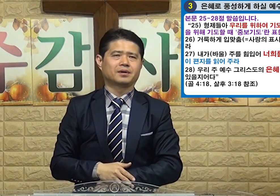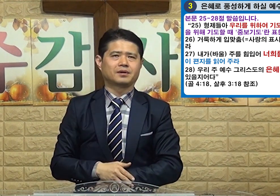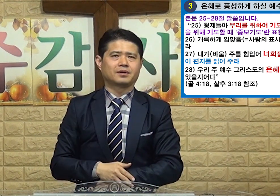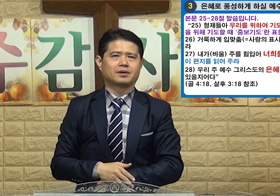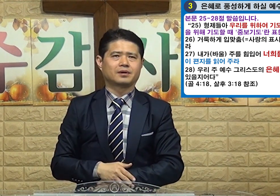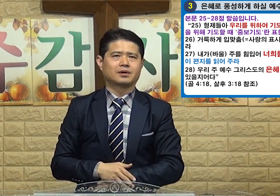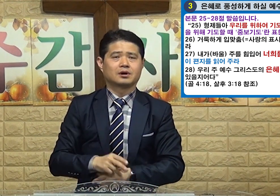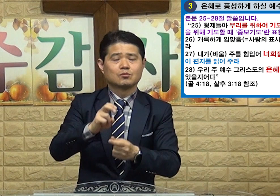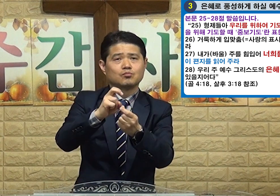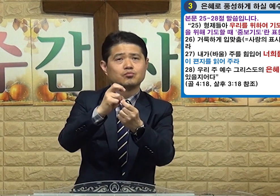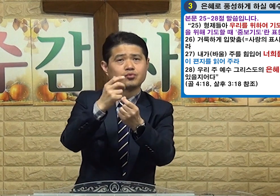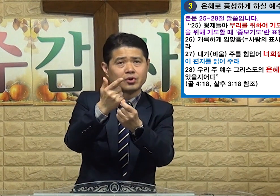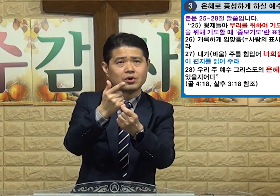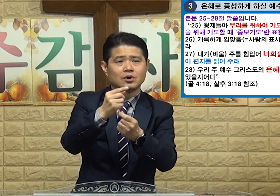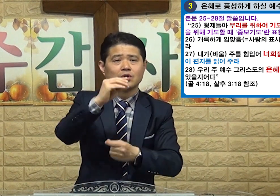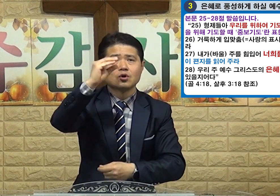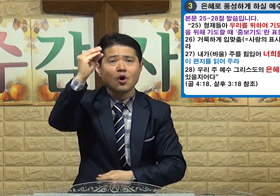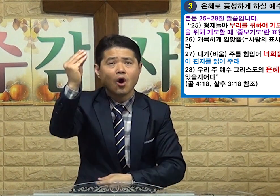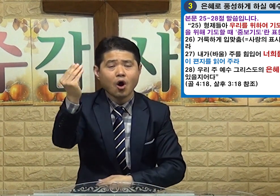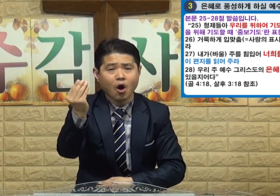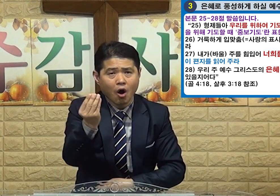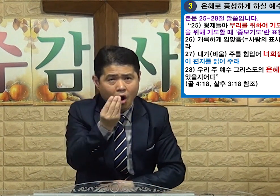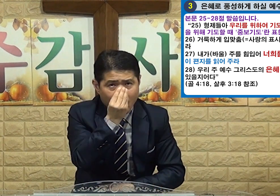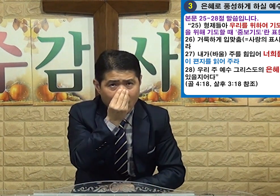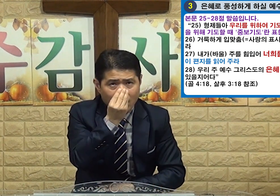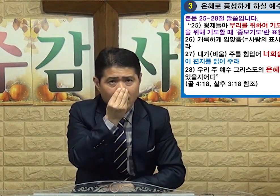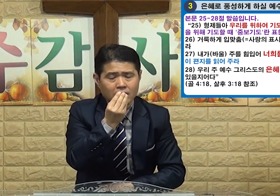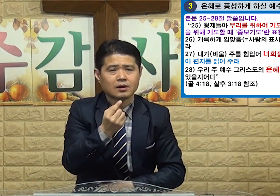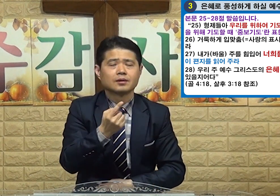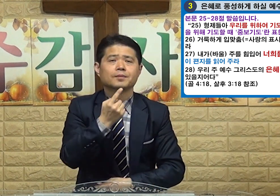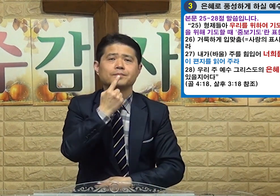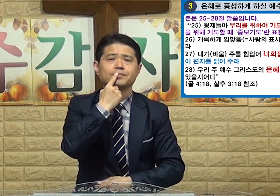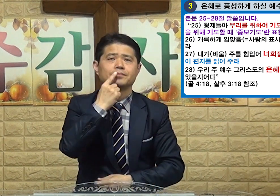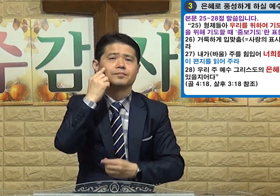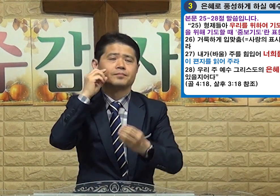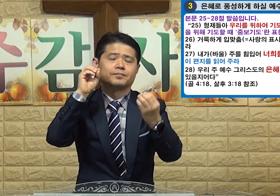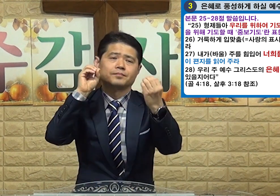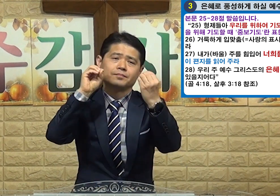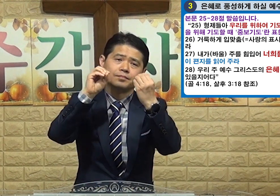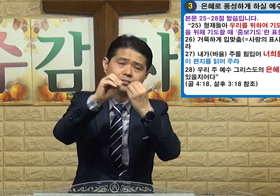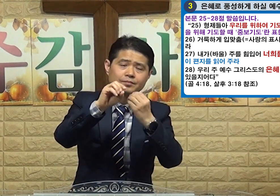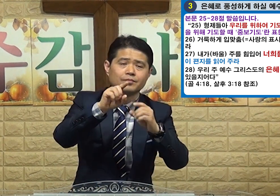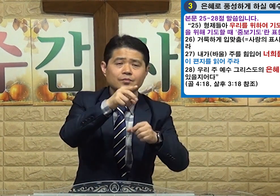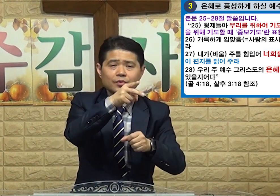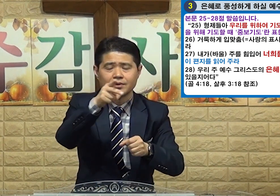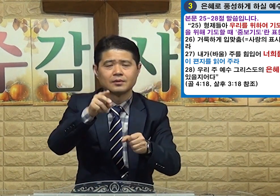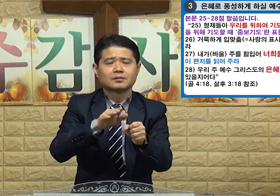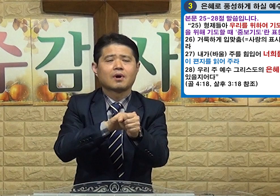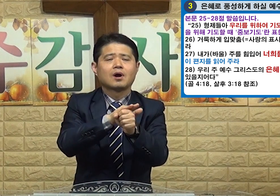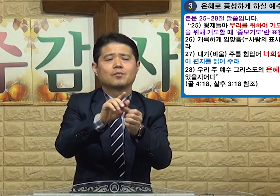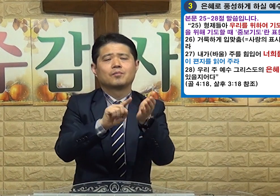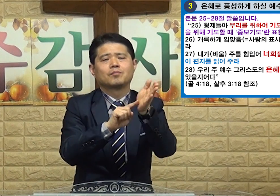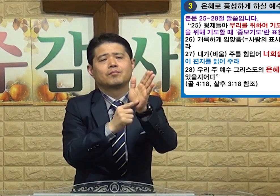해결해 주실 것입니다. 26절에 거룩하고 또 입맞춤으로